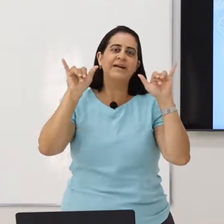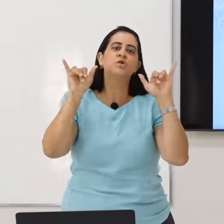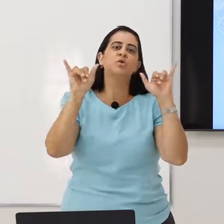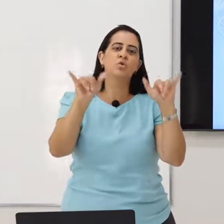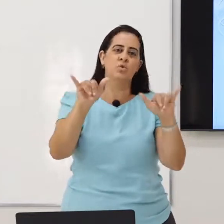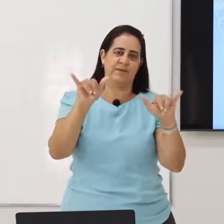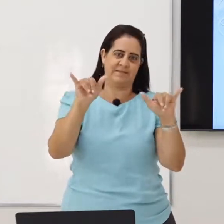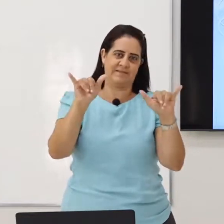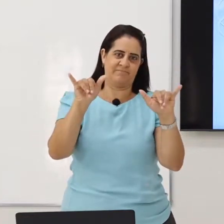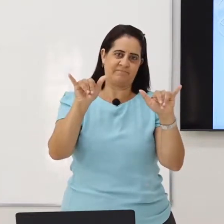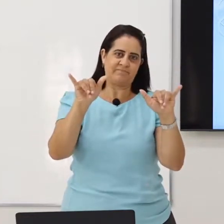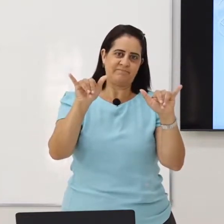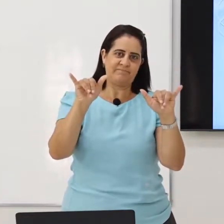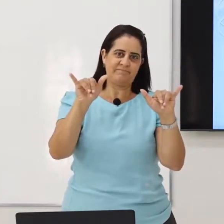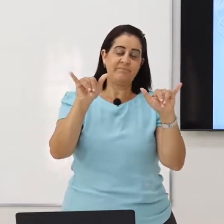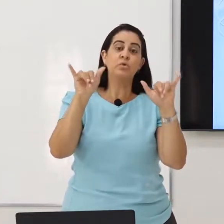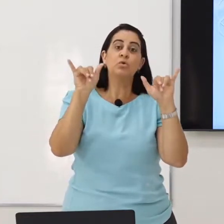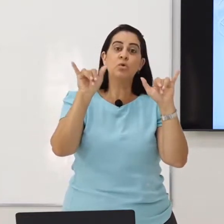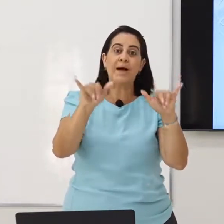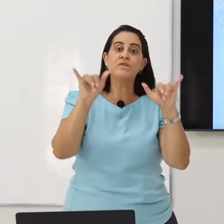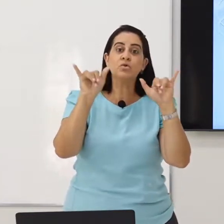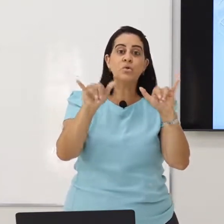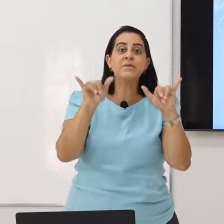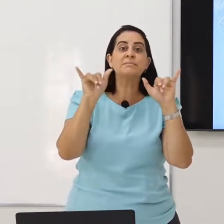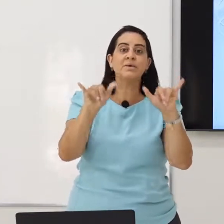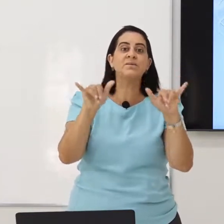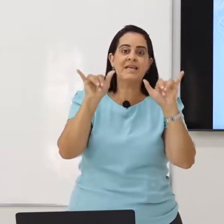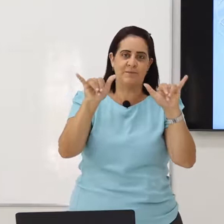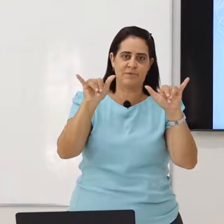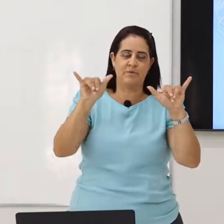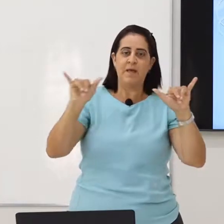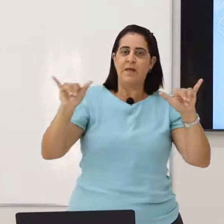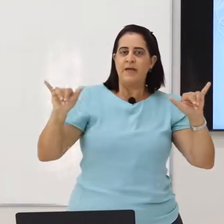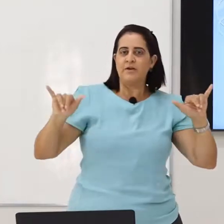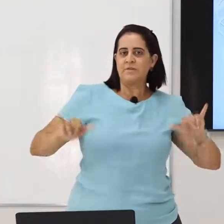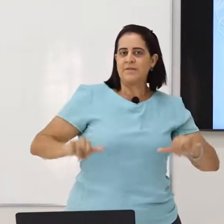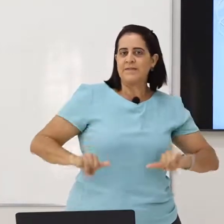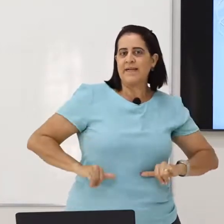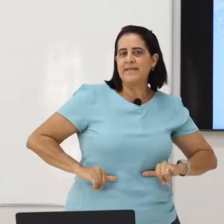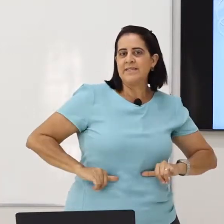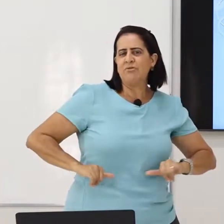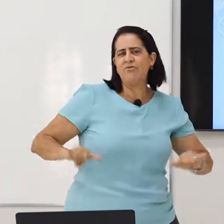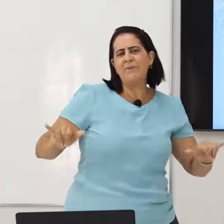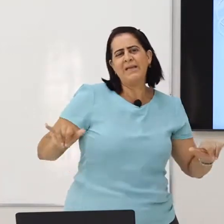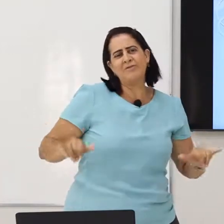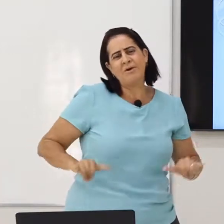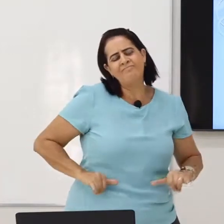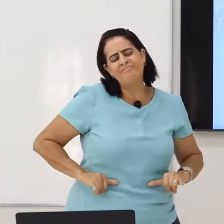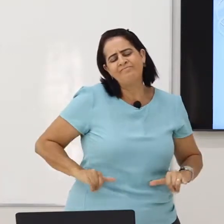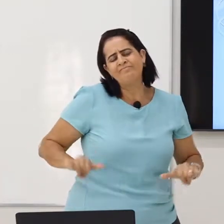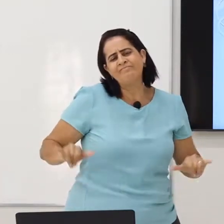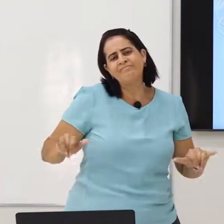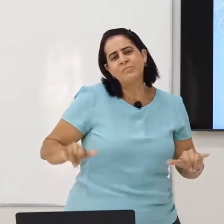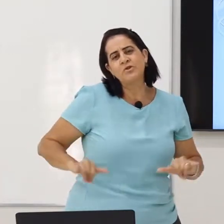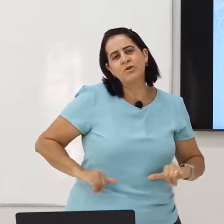usar duas. As duas mãos em Y. E nós vamos fazer esse movimento, ó,